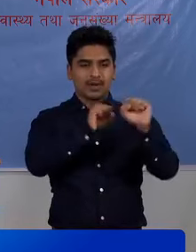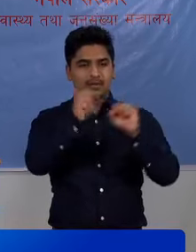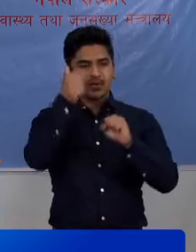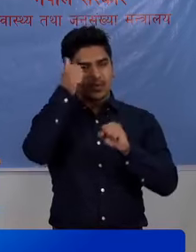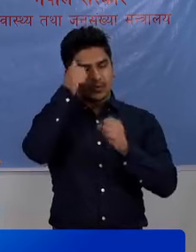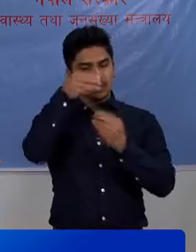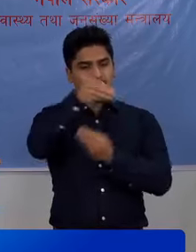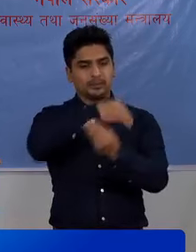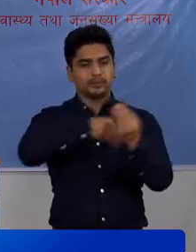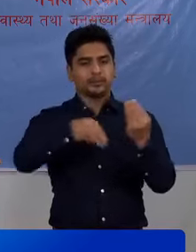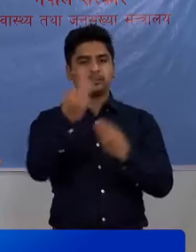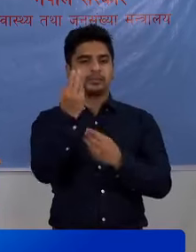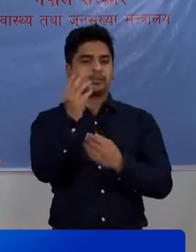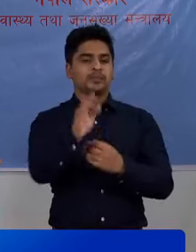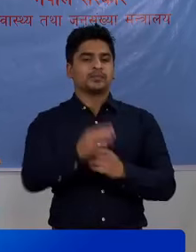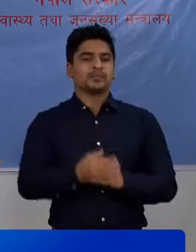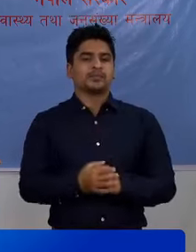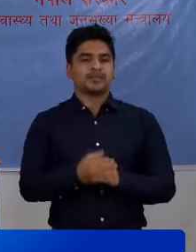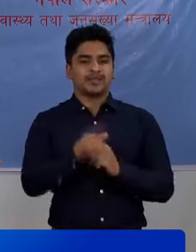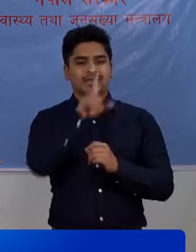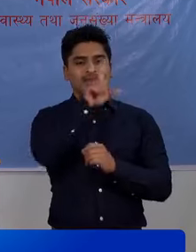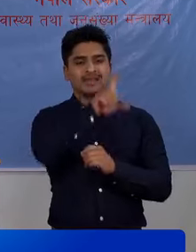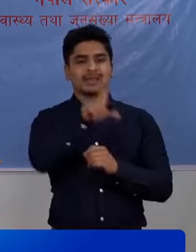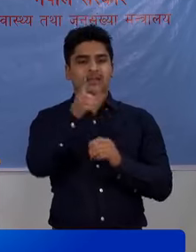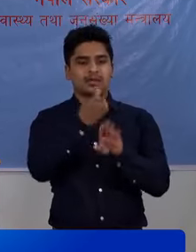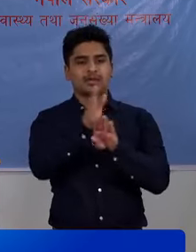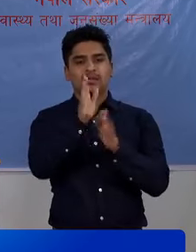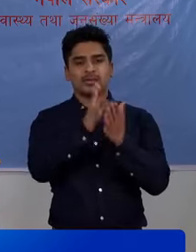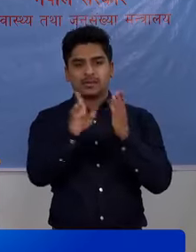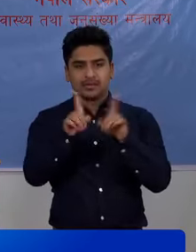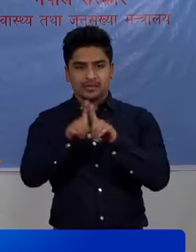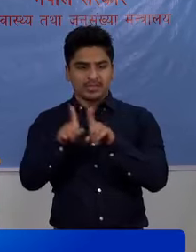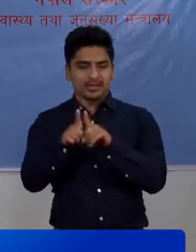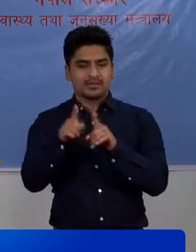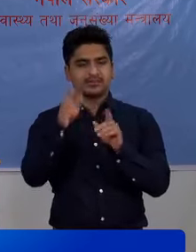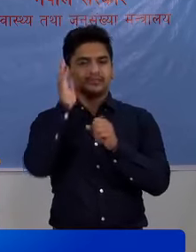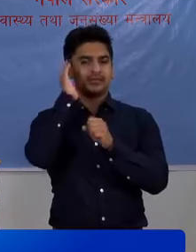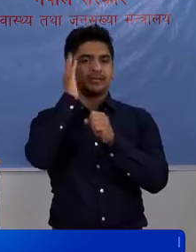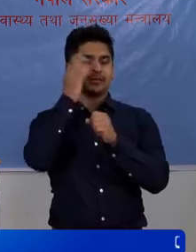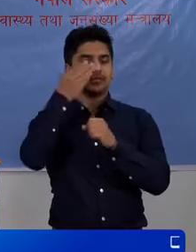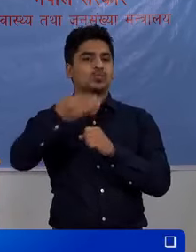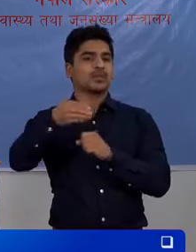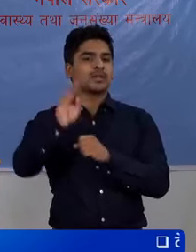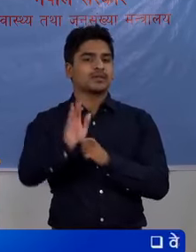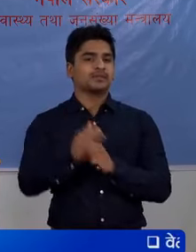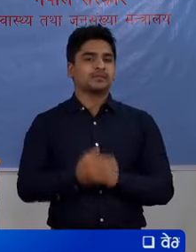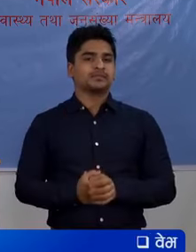अनुभब को शीरिंग भायको छा नेपाल को तरफाट पनी प्रस्तिति करनों दैचा